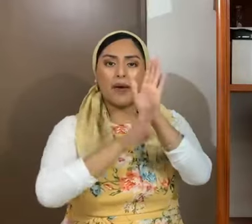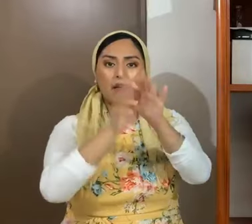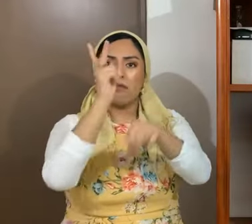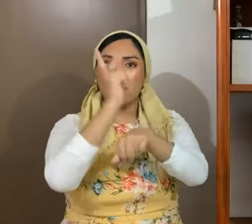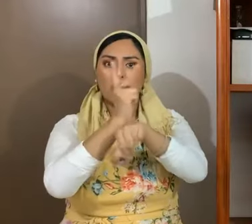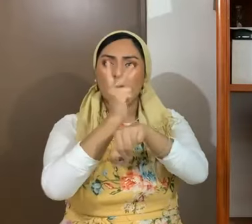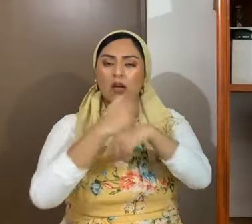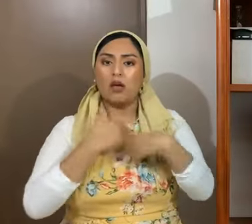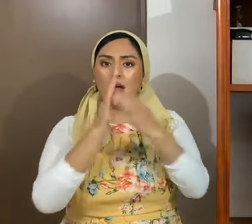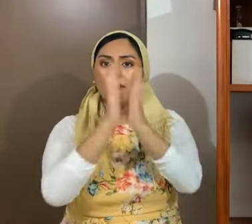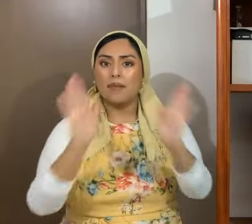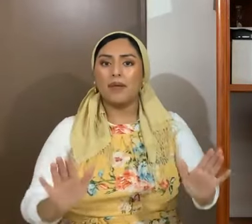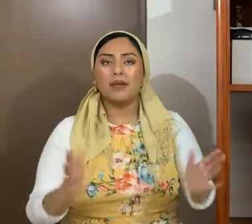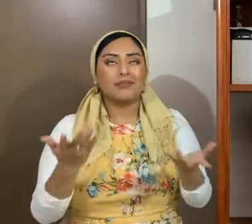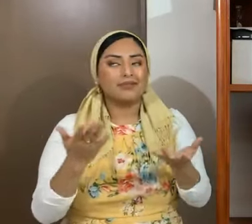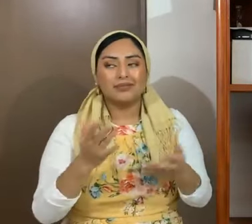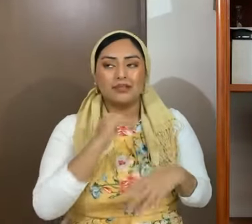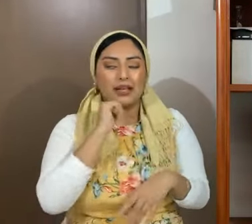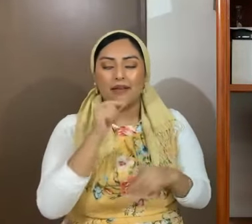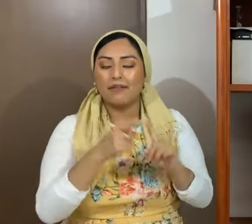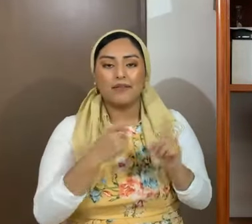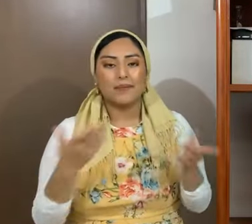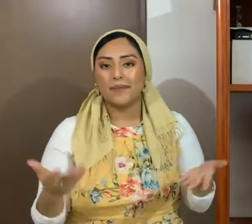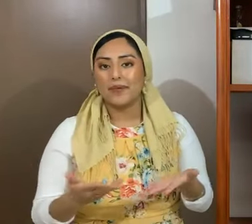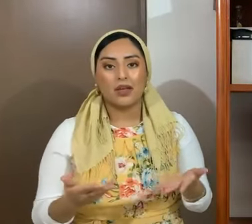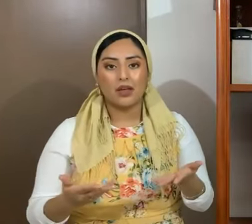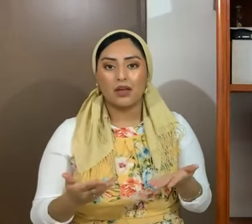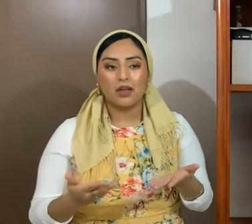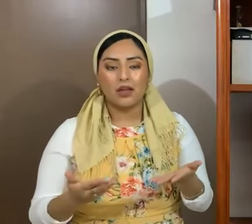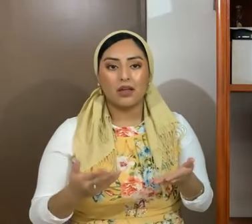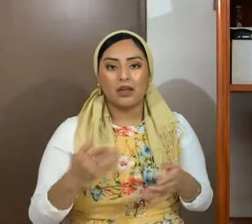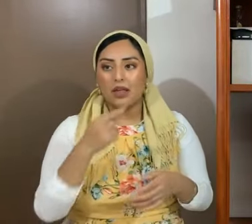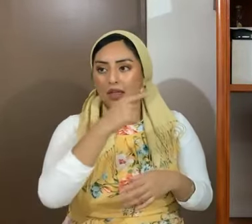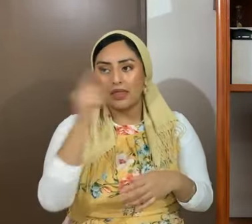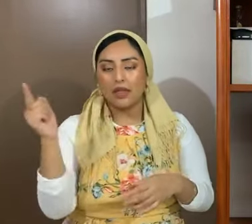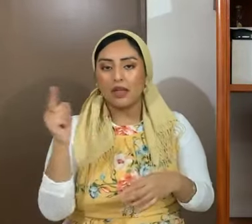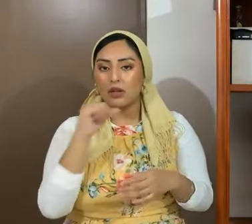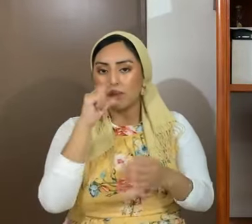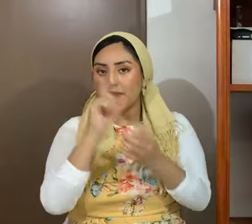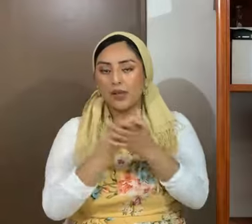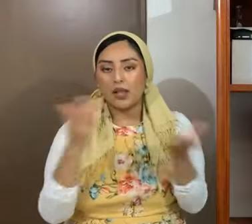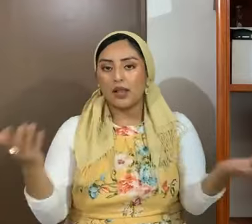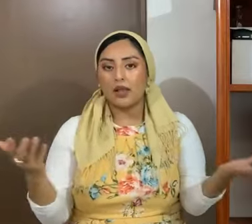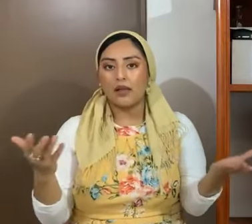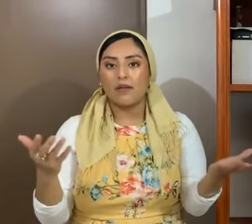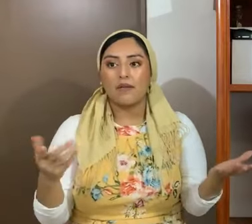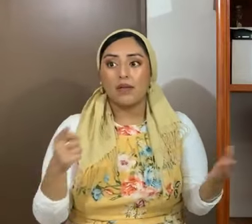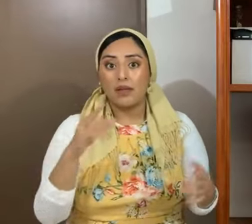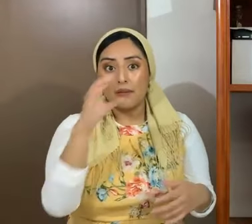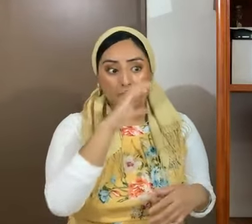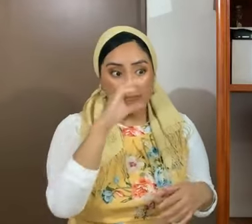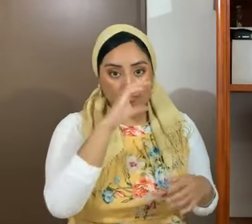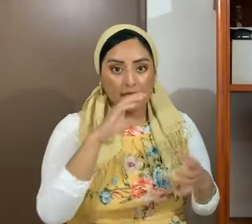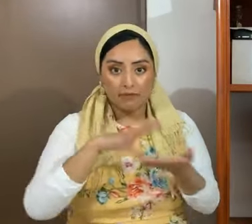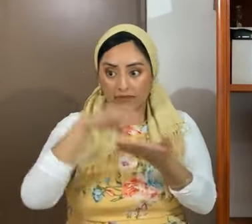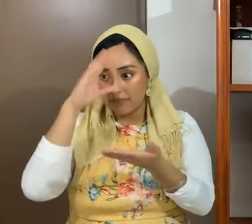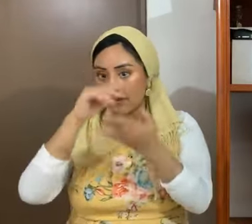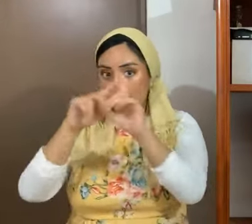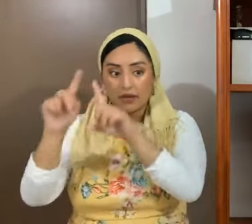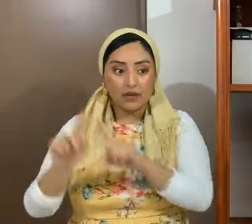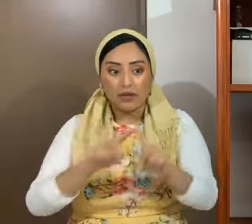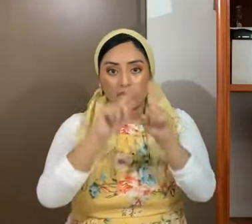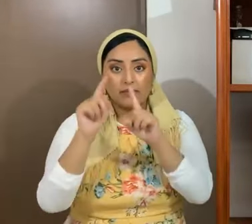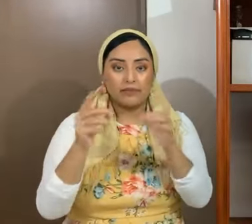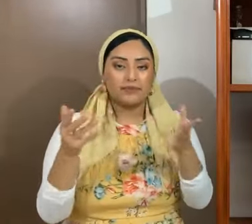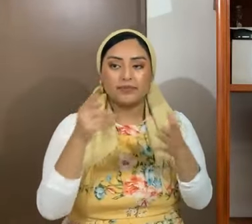paz. Lógicamente no es de aquí, pero como no son fieles, esas almas, si andan buscando información de aquí, por